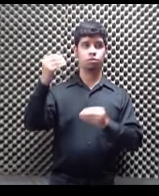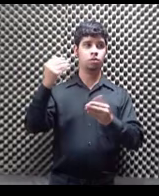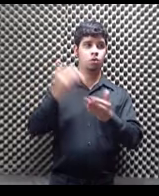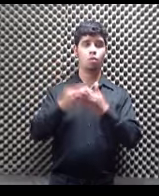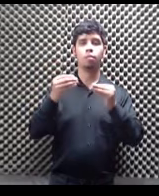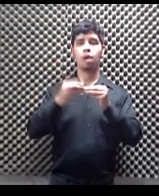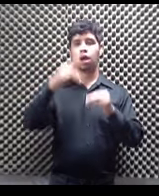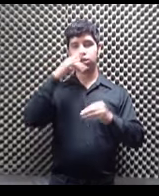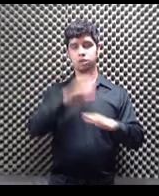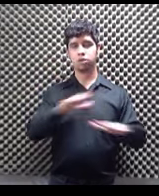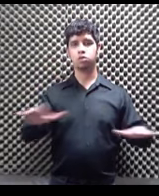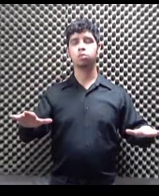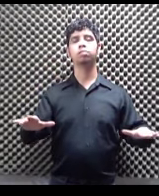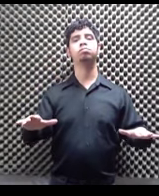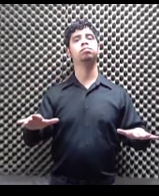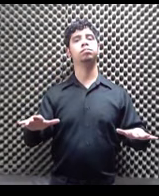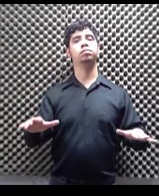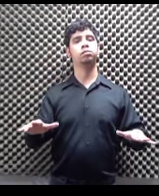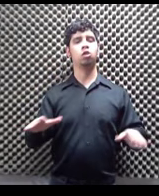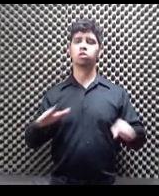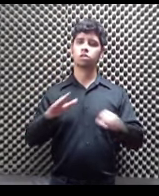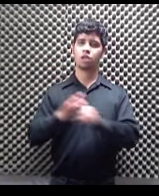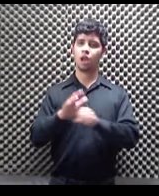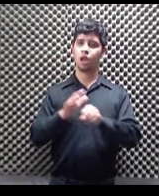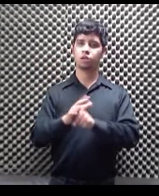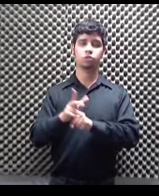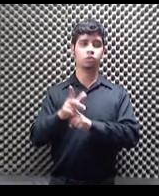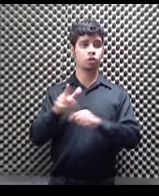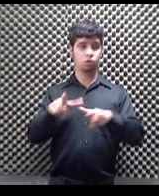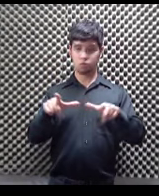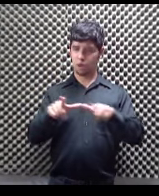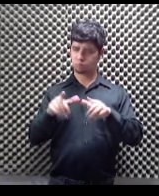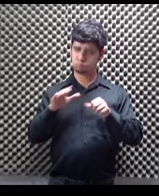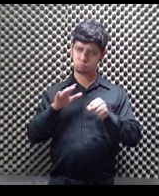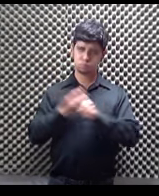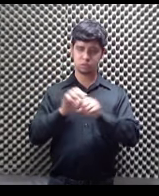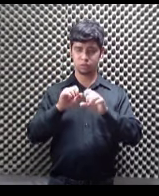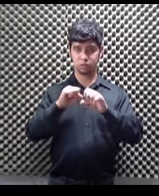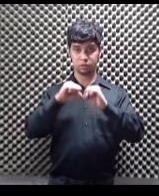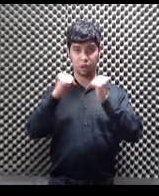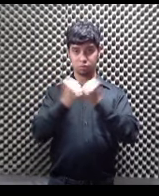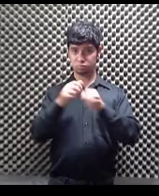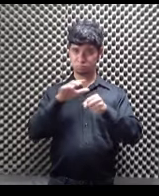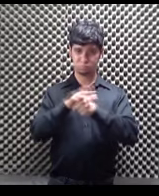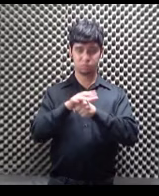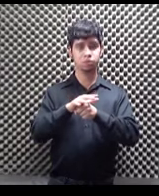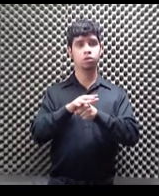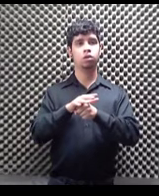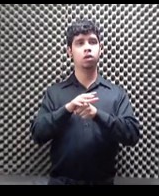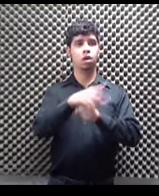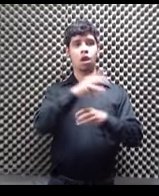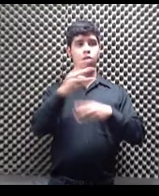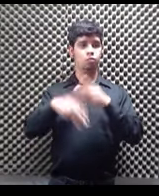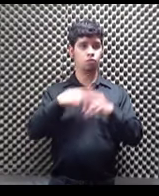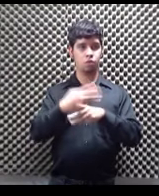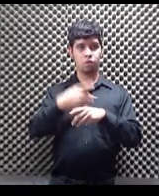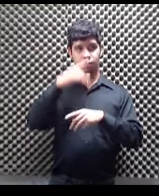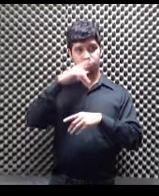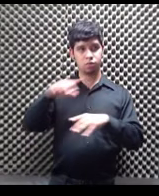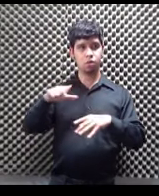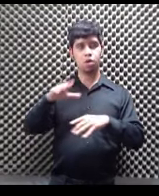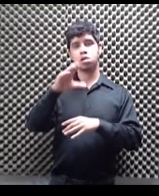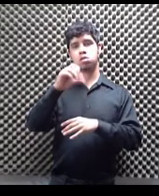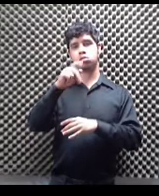y un montón de nenes allí que nos llenaron el salón. Se llenó la función, el mundo de los muñecos y